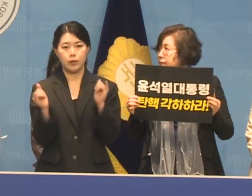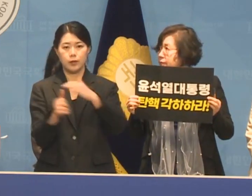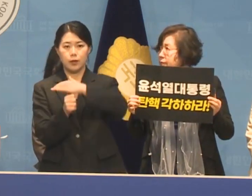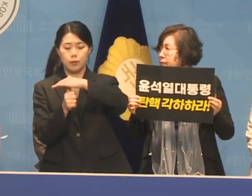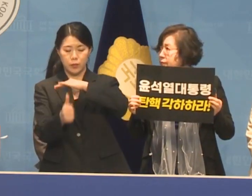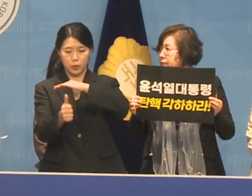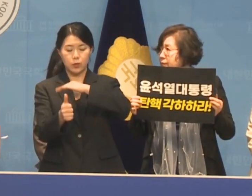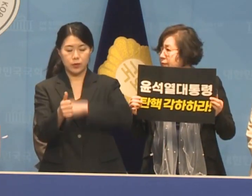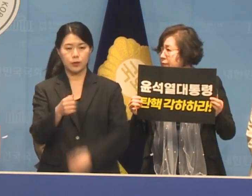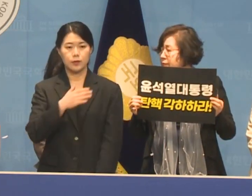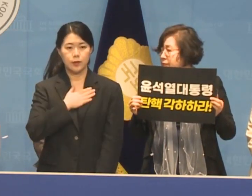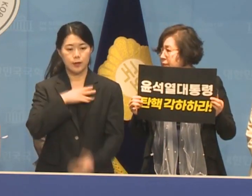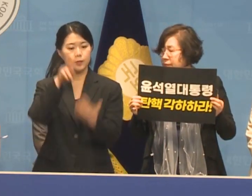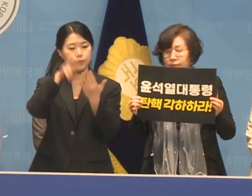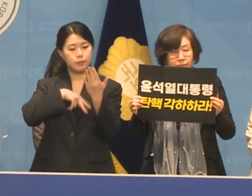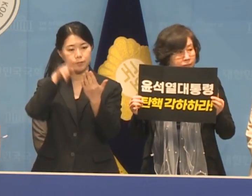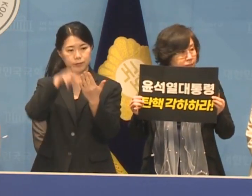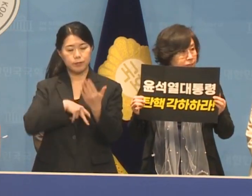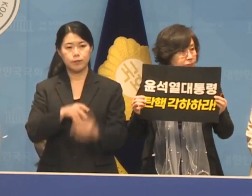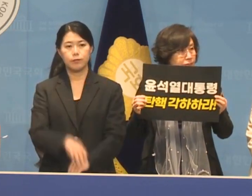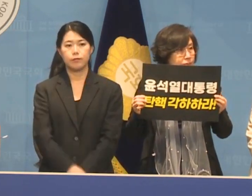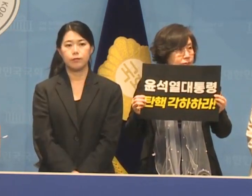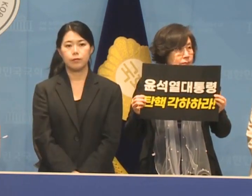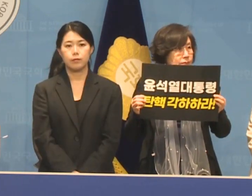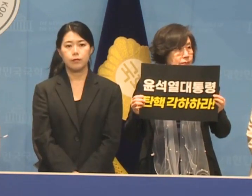탈북민들 대표해서 제가 낭독을 해드리겠습니다.